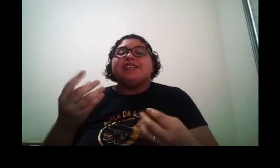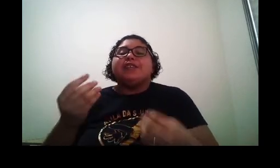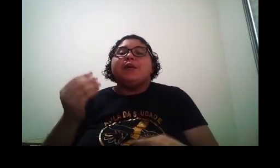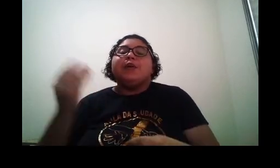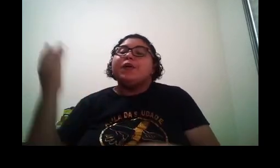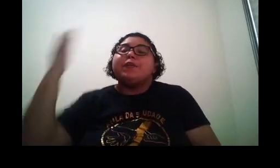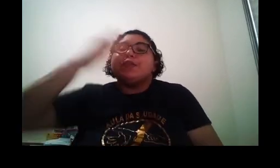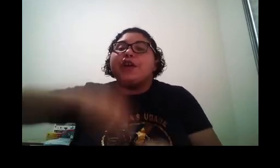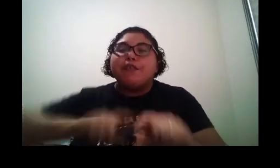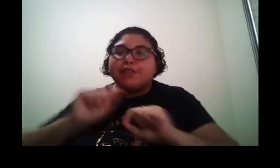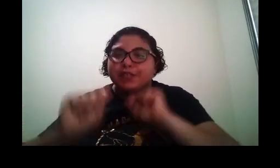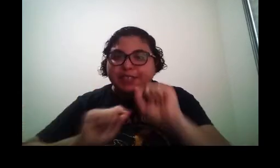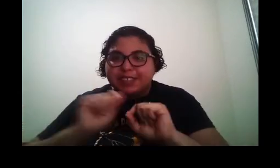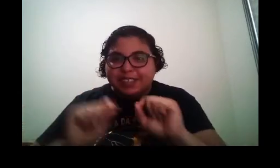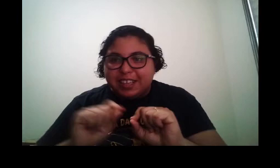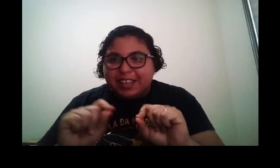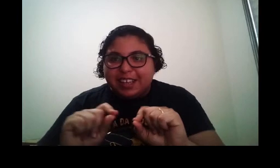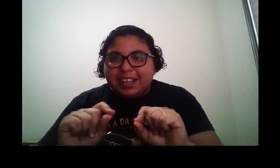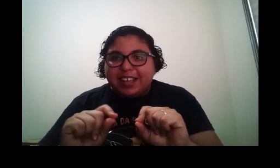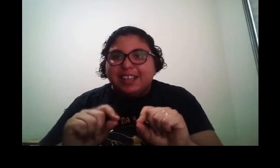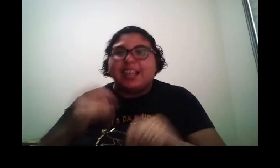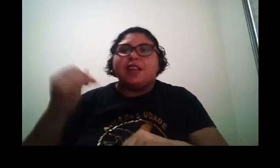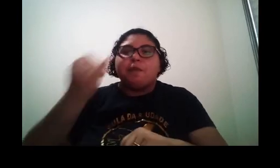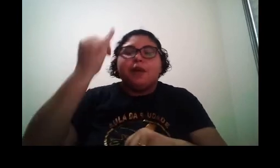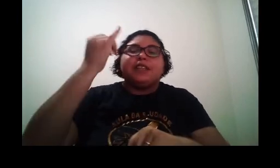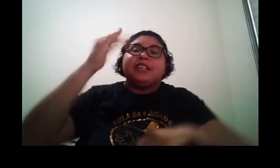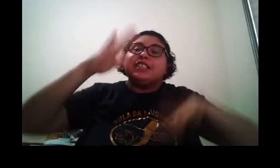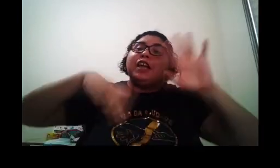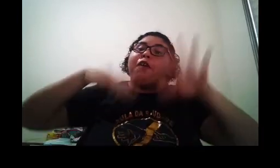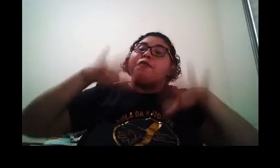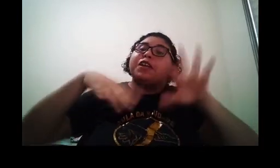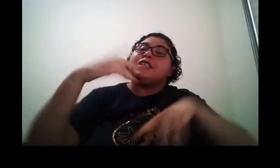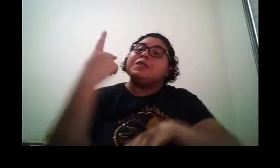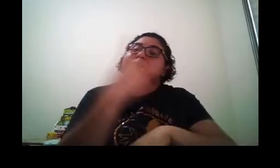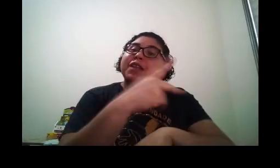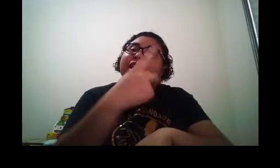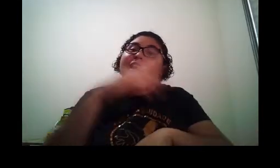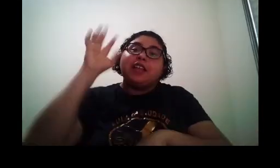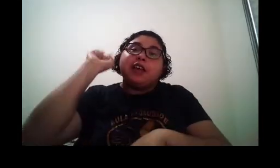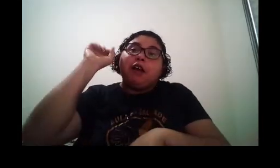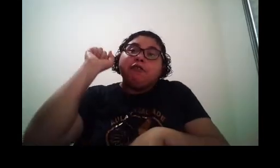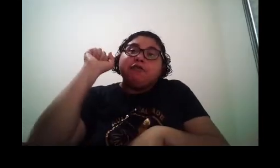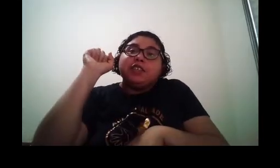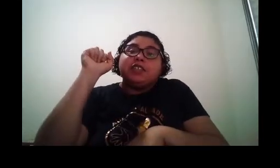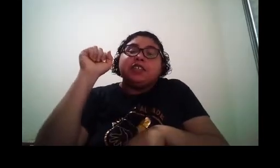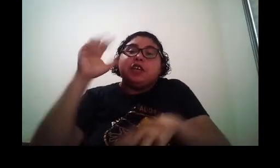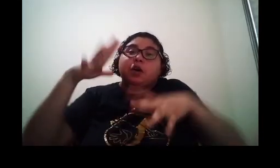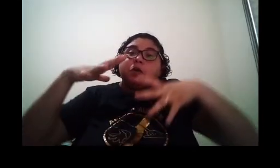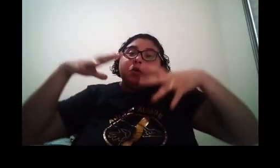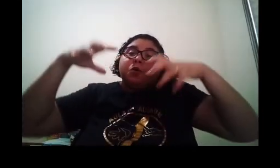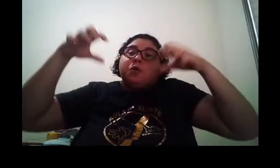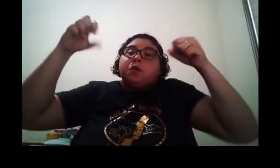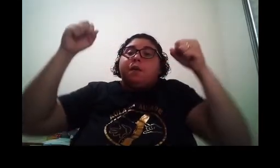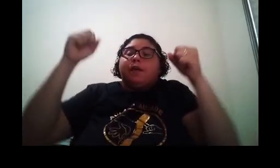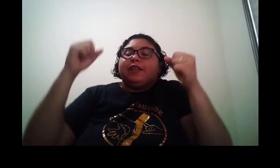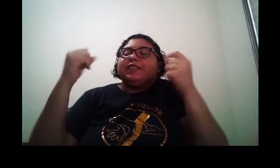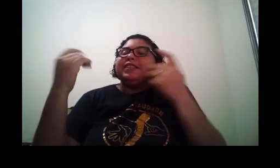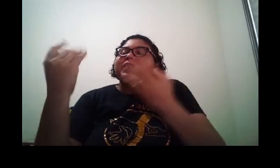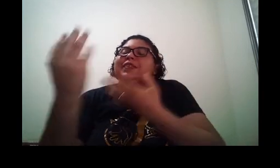isso mostra o quê? A importância da gente conhecer, talvez, né? Ele nem pensou nisso, ele pensou uma forma de